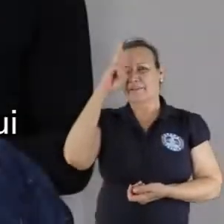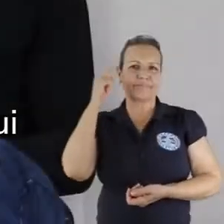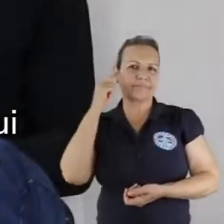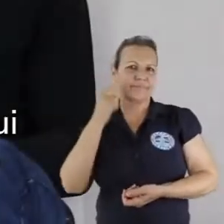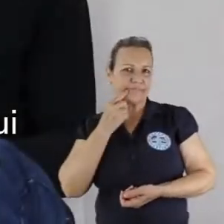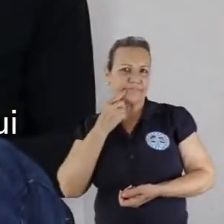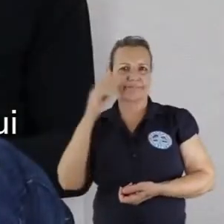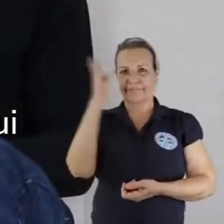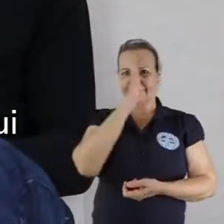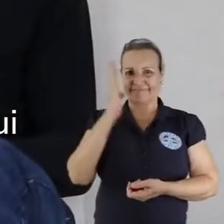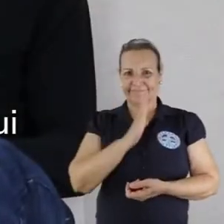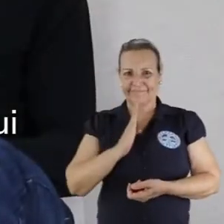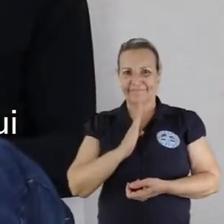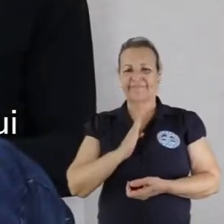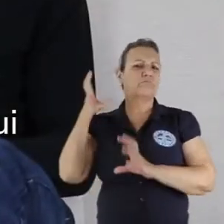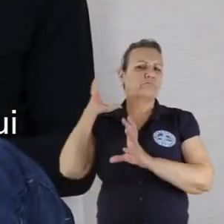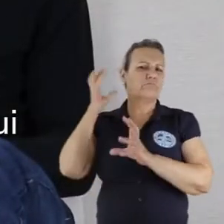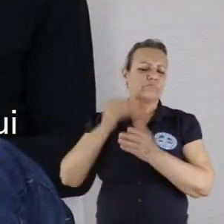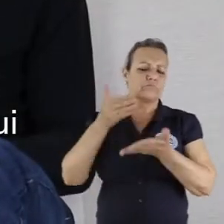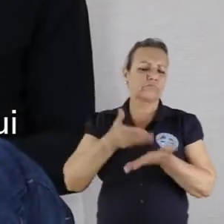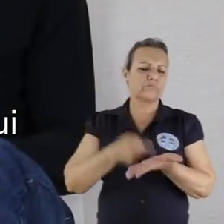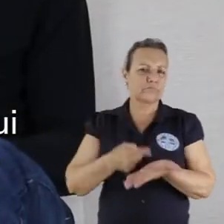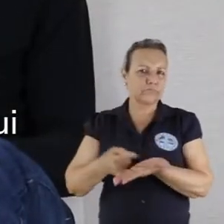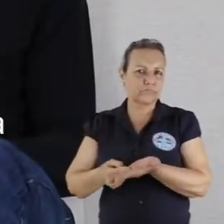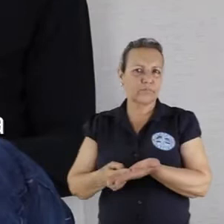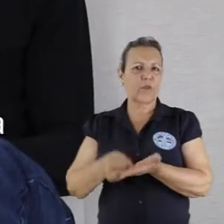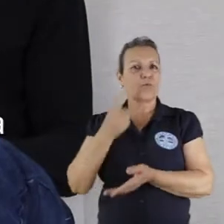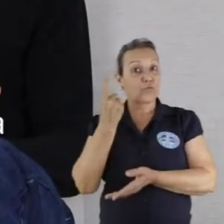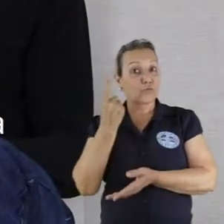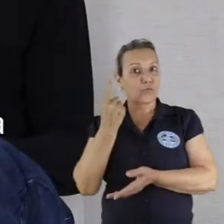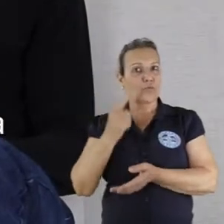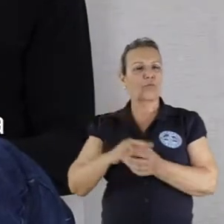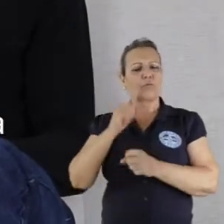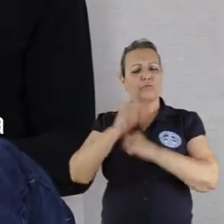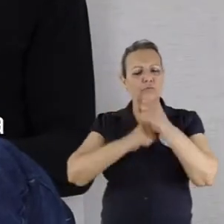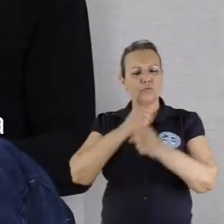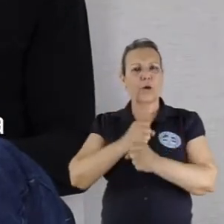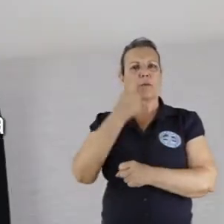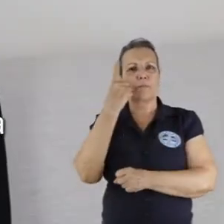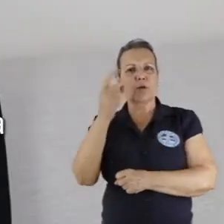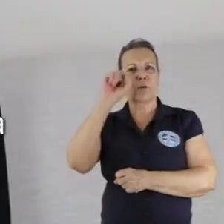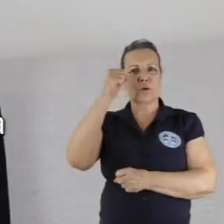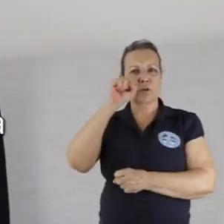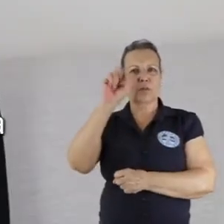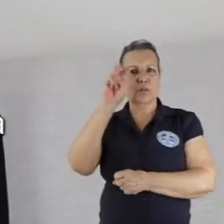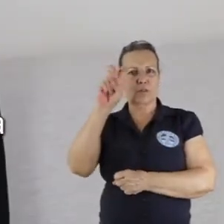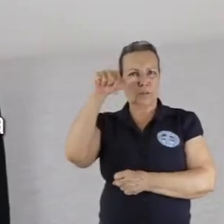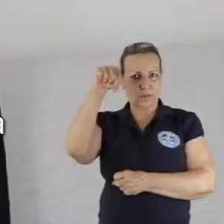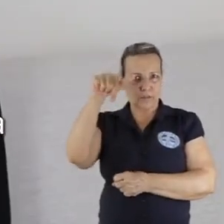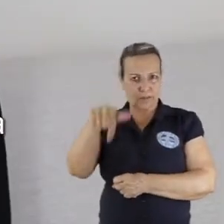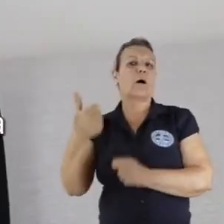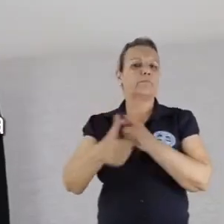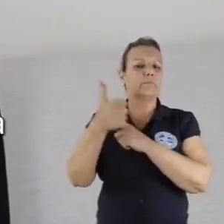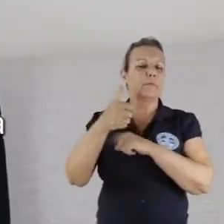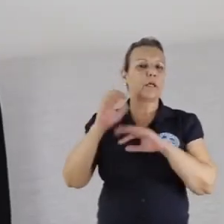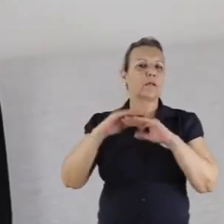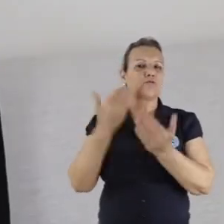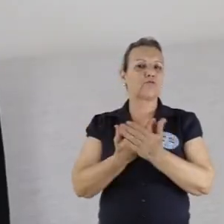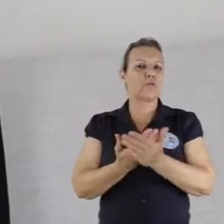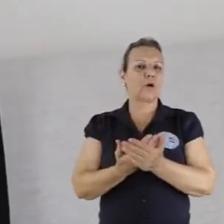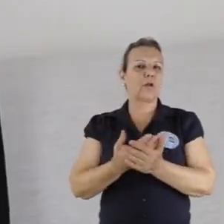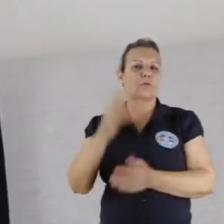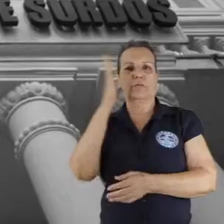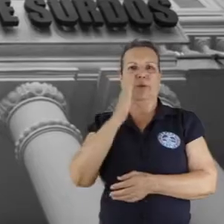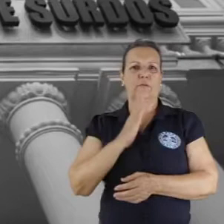A história da surdez no Brasil possui alguns episódios bem marcantes. Um deles em 1857, com a primeira escola de surdos do Brasil,